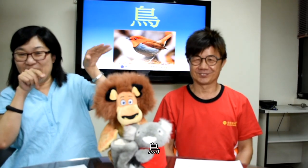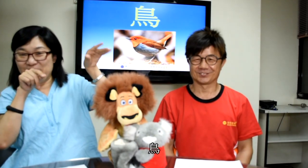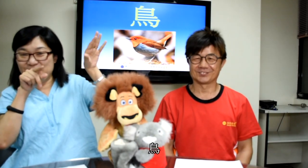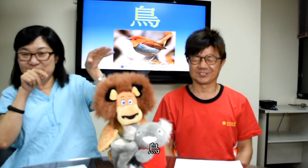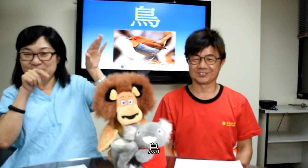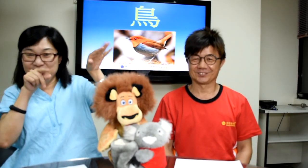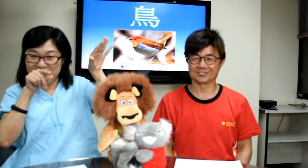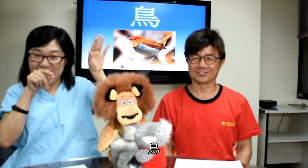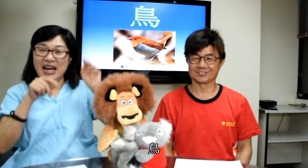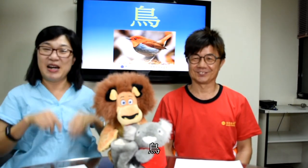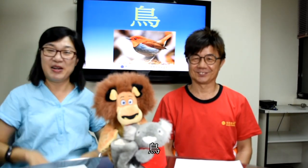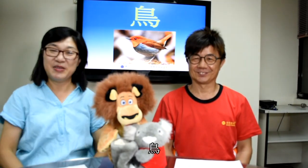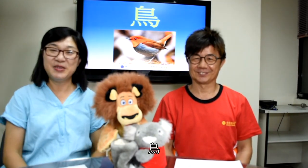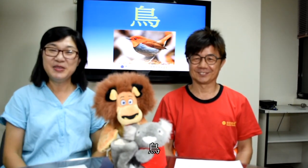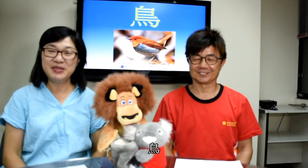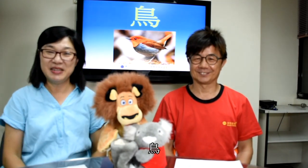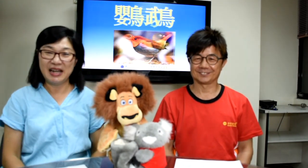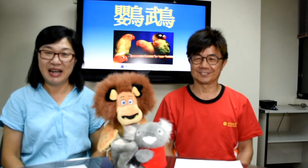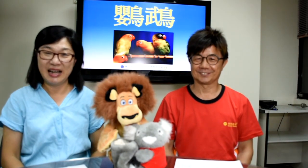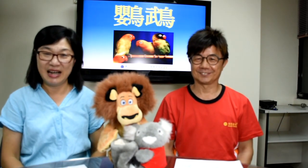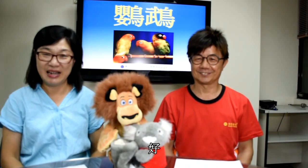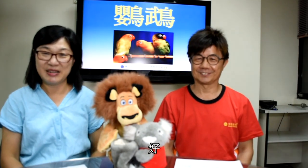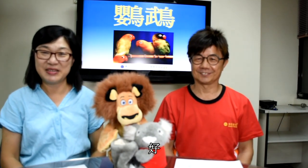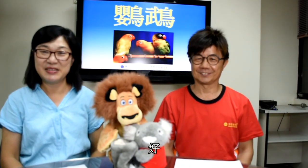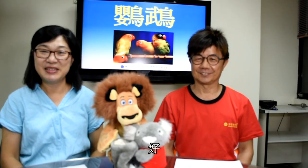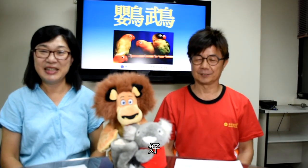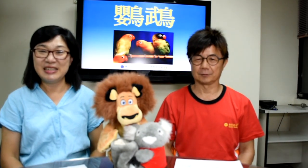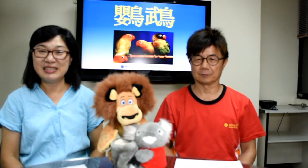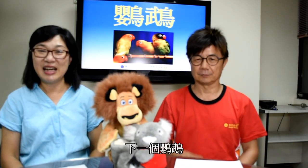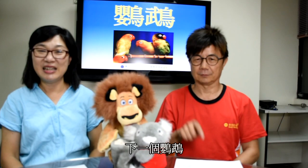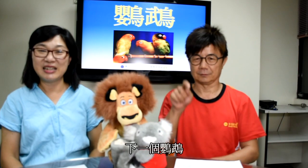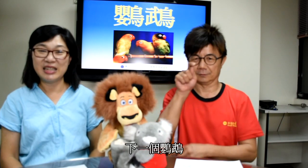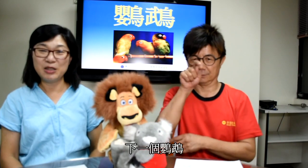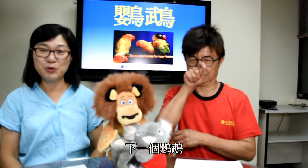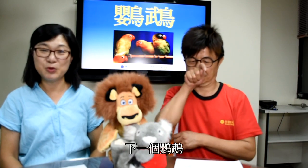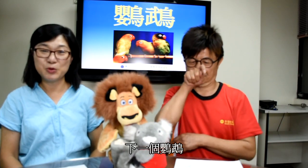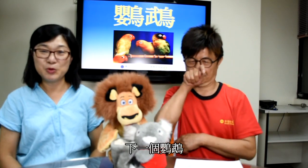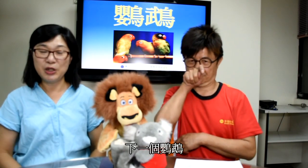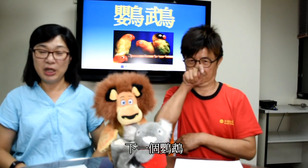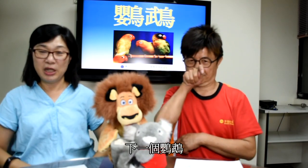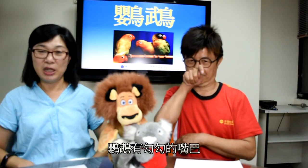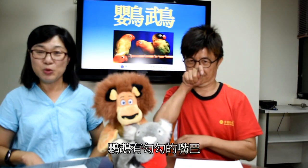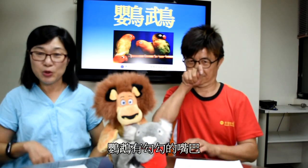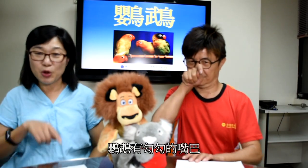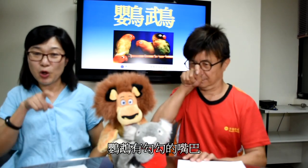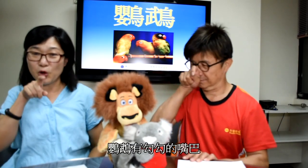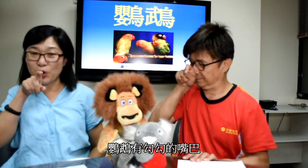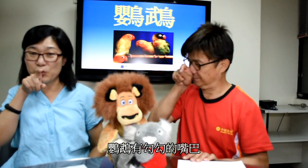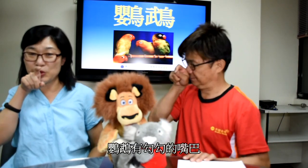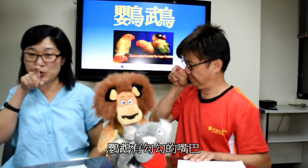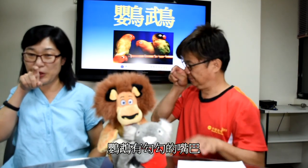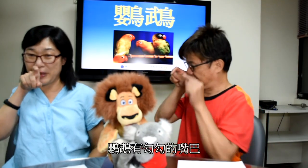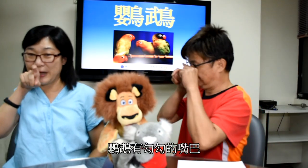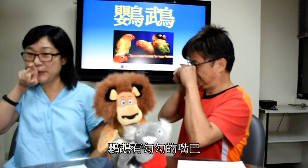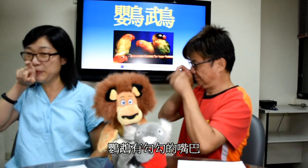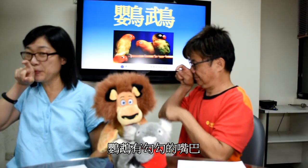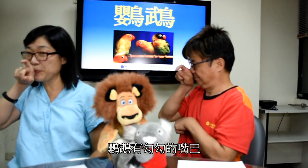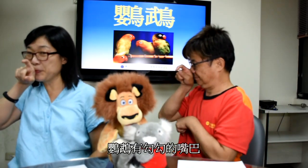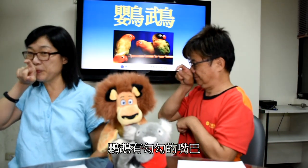鸟，鸟，好，下一个鹦鹉，鹦鹉有勾勾的嘴巴，